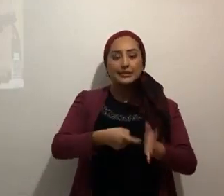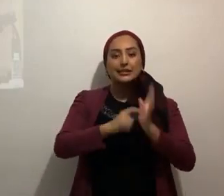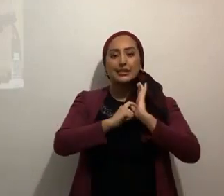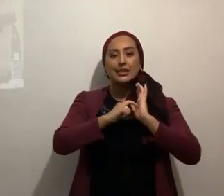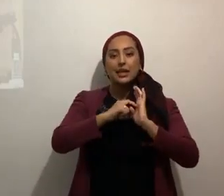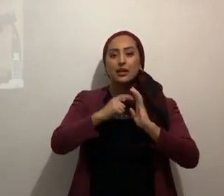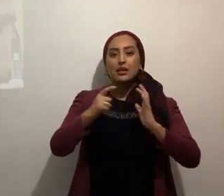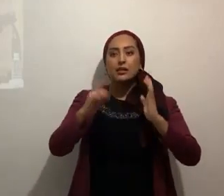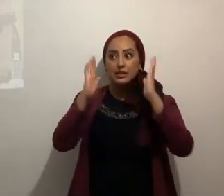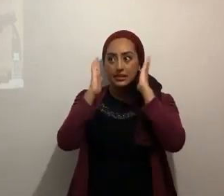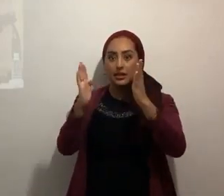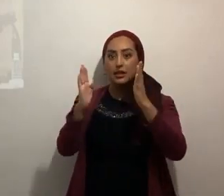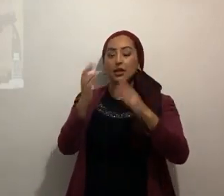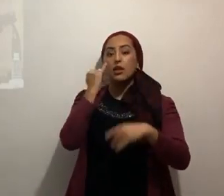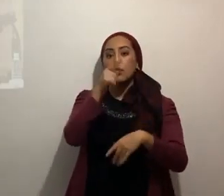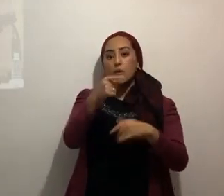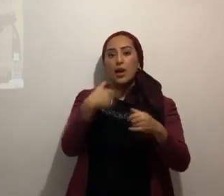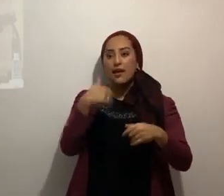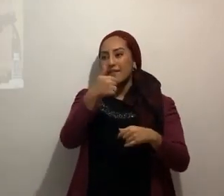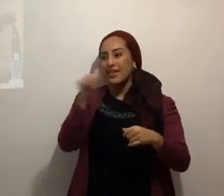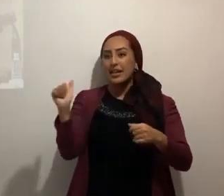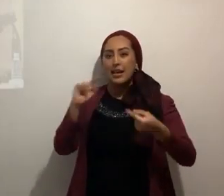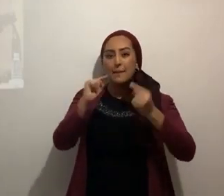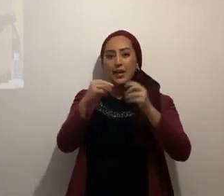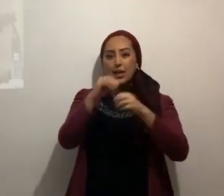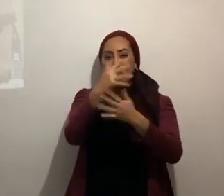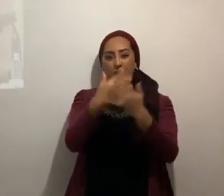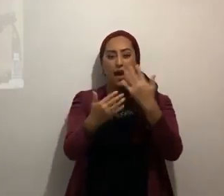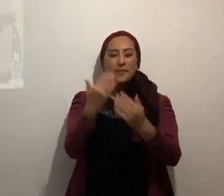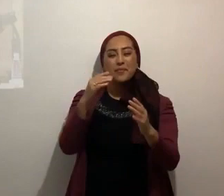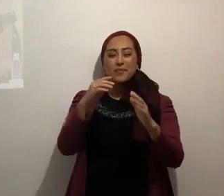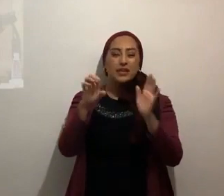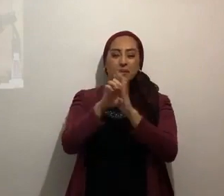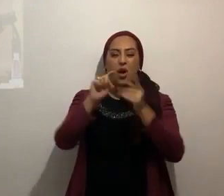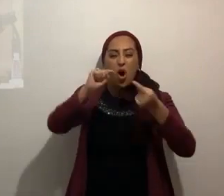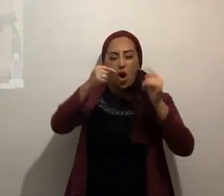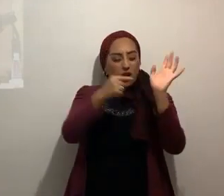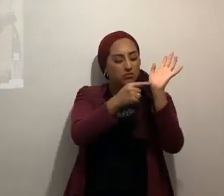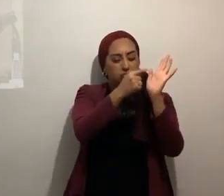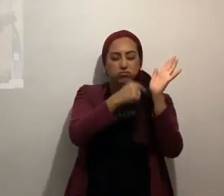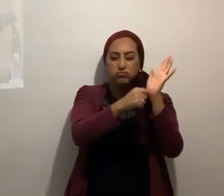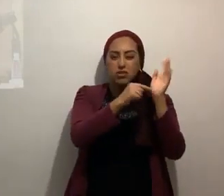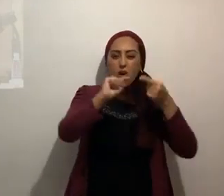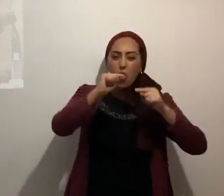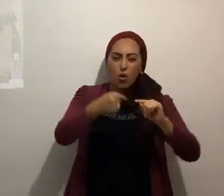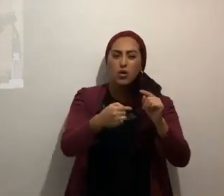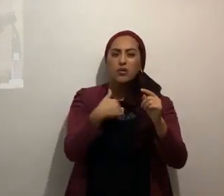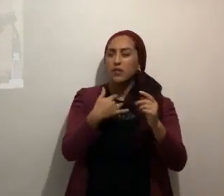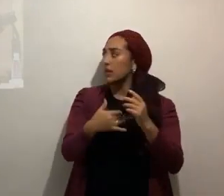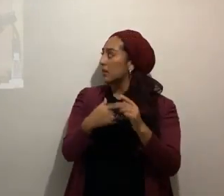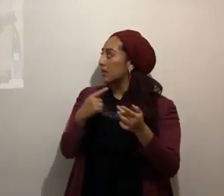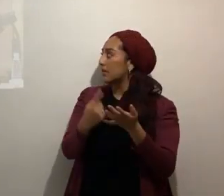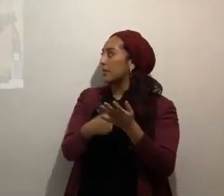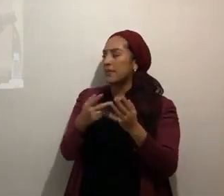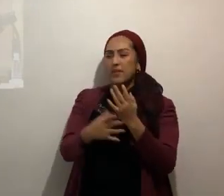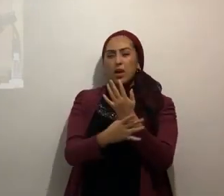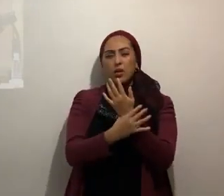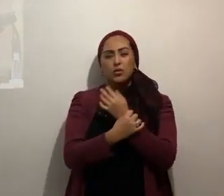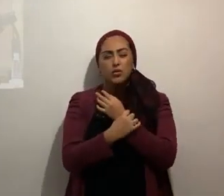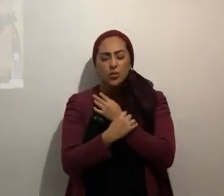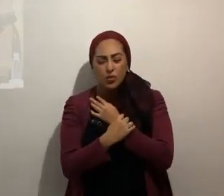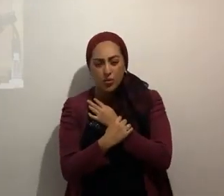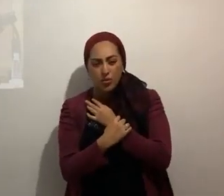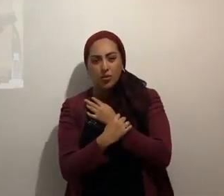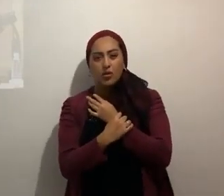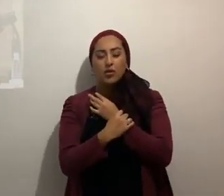atención. Si tú tienes un dolor en tu mano, te golpeaste la mano, inmediatamente te llevas la mano así, o con